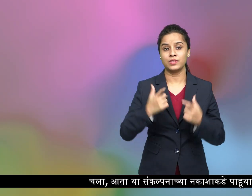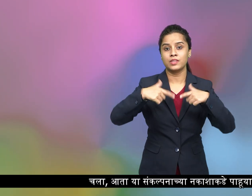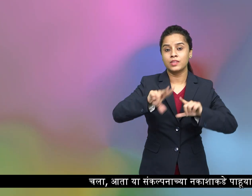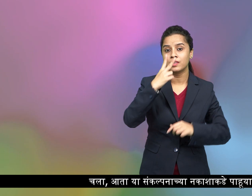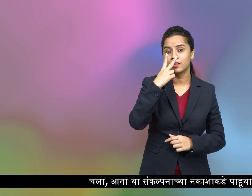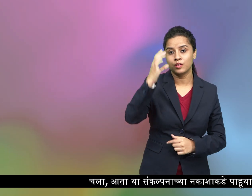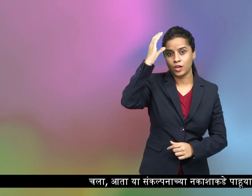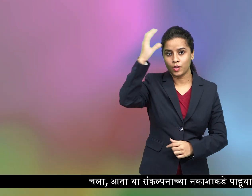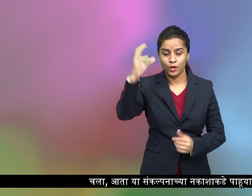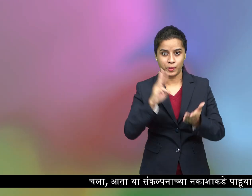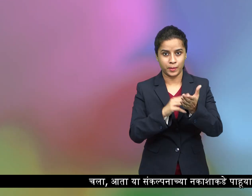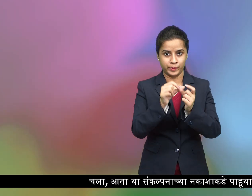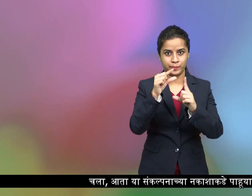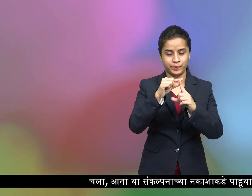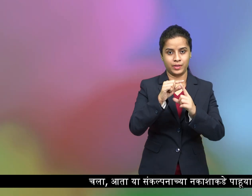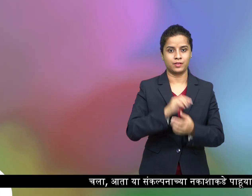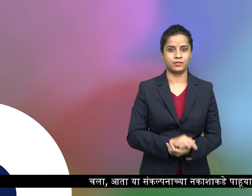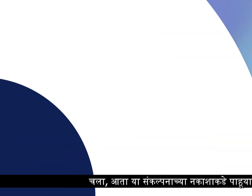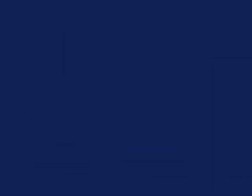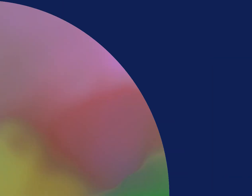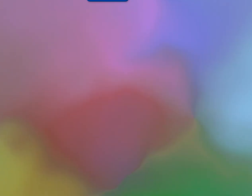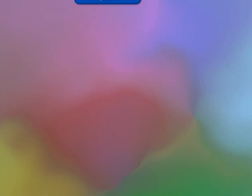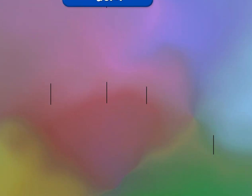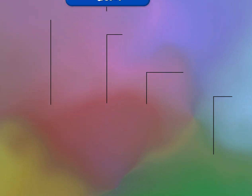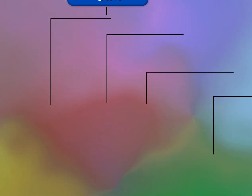चला आता या संकल्पनाच्या नकाशाकडे पाहूया.